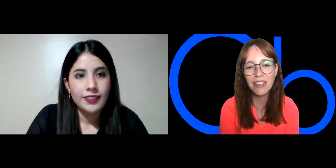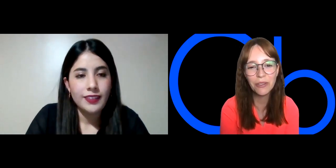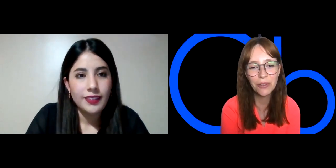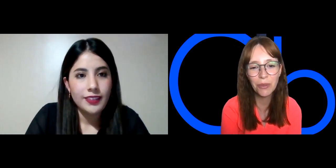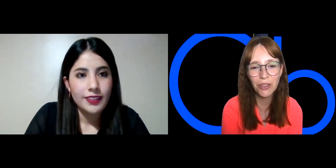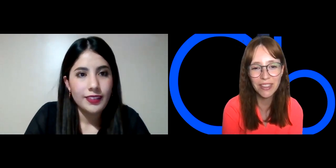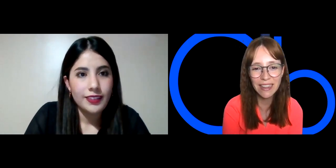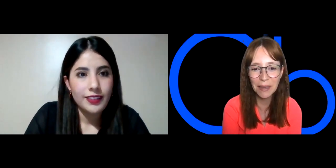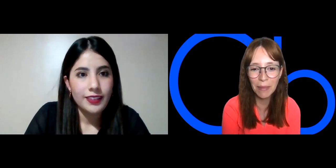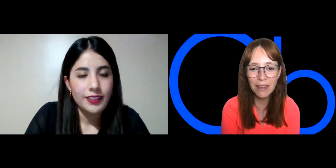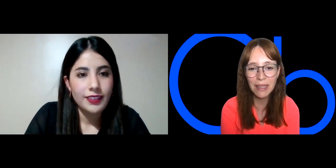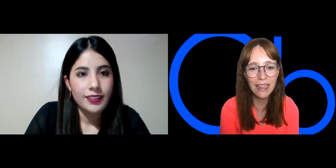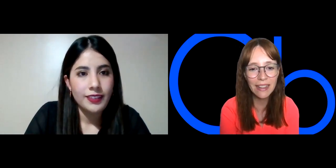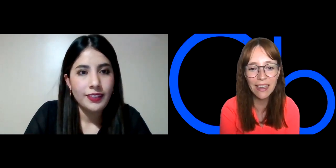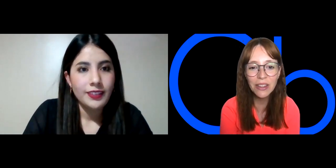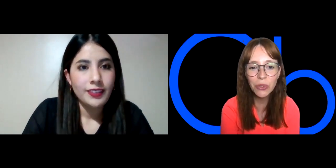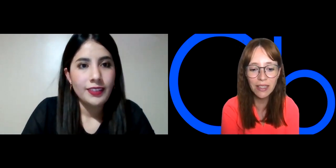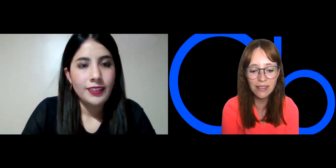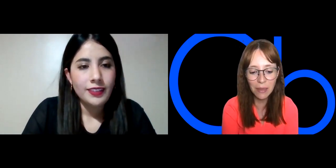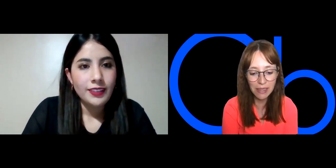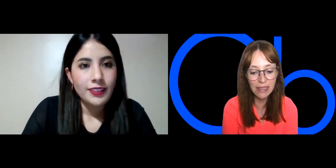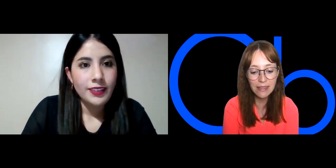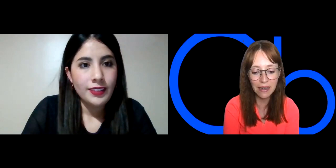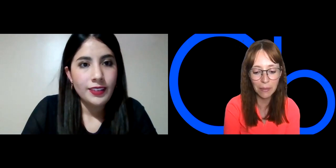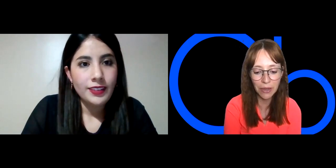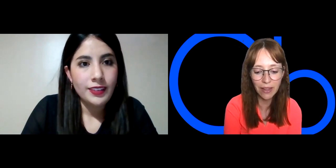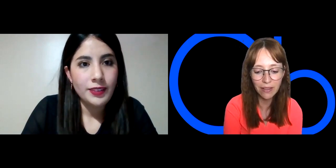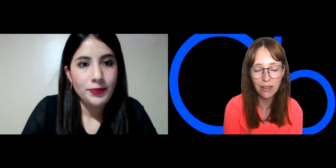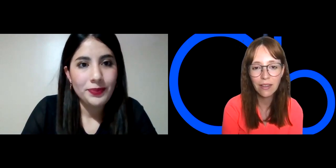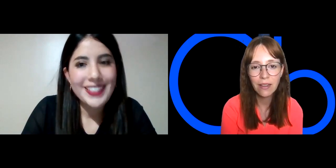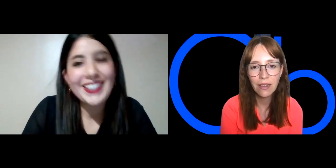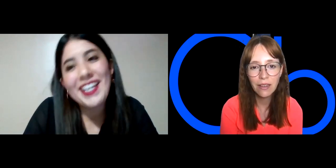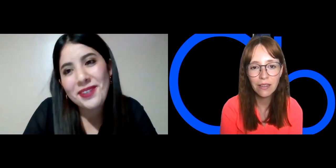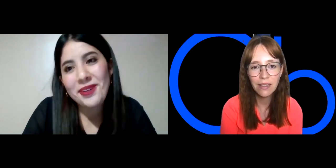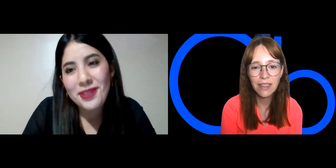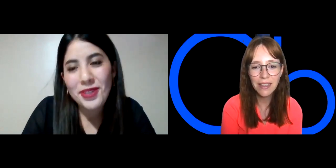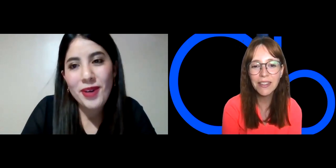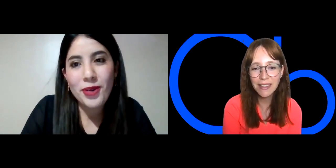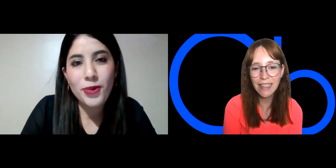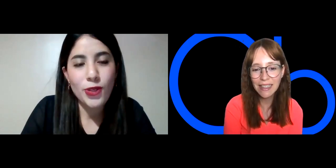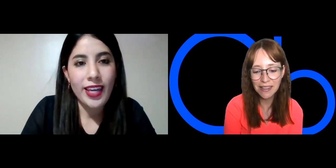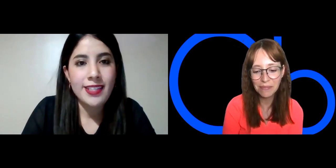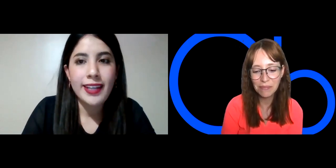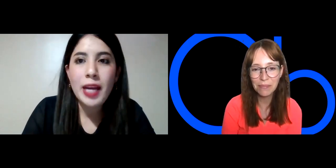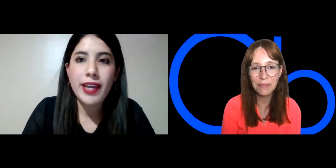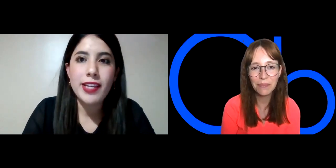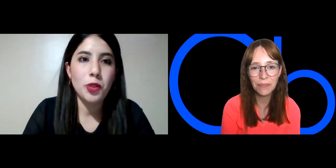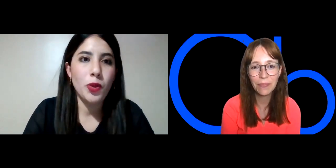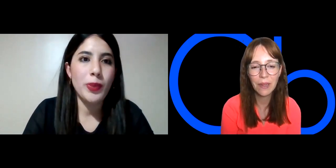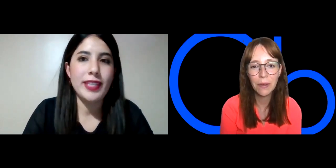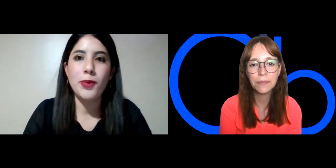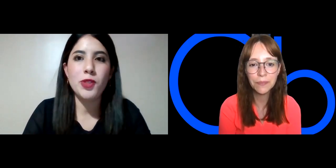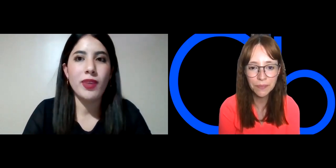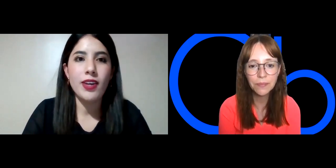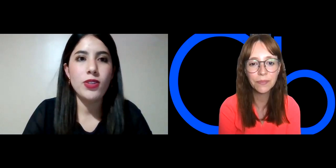hablar aquí en Odontoblog del tema, me encanta. Tú tienes nada más Instagram, ¿verdad? Sí, solo hago uso de Instagram, ahí subo